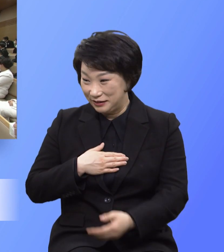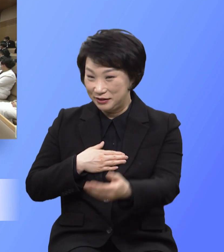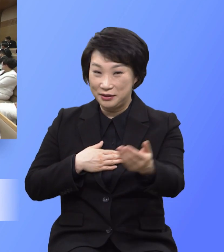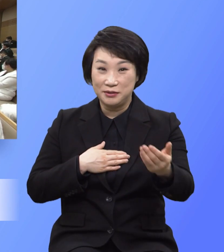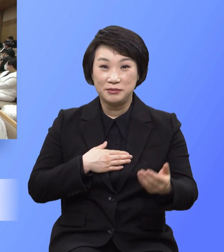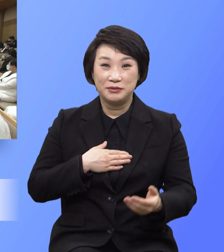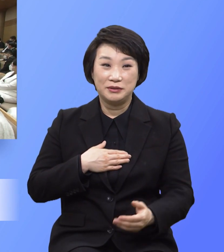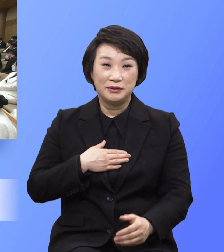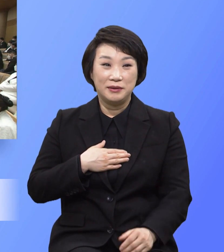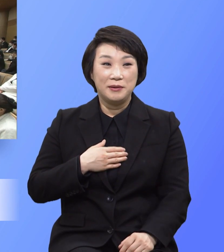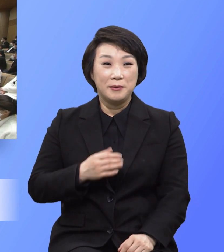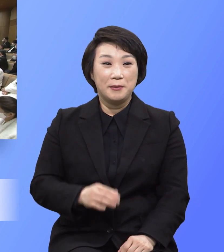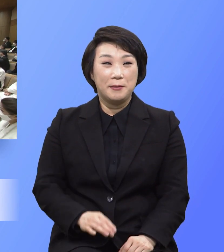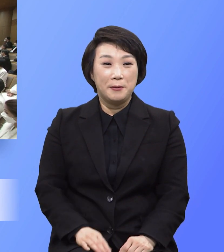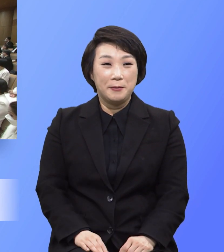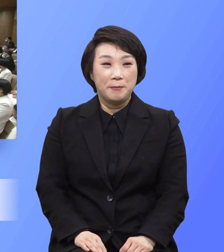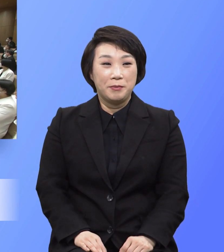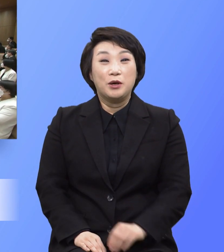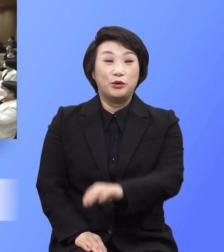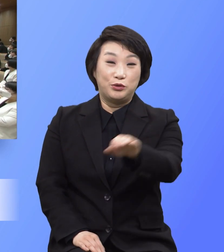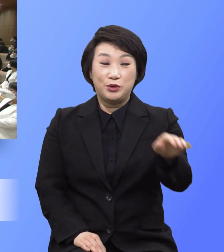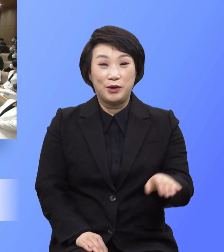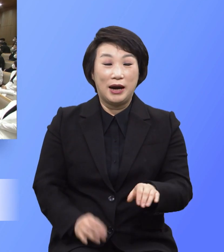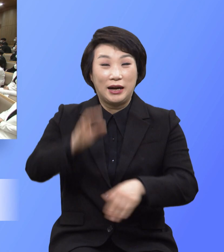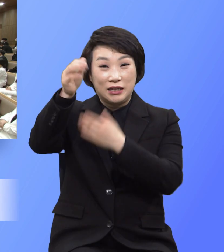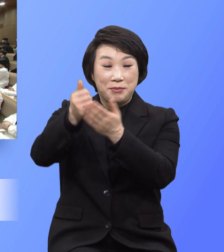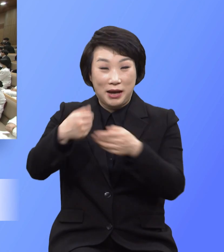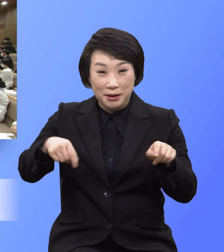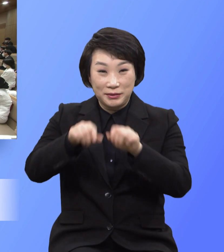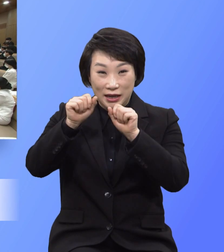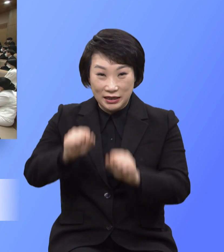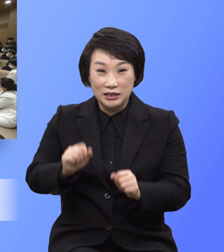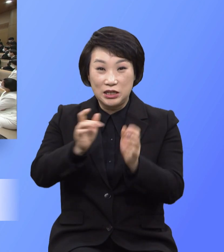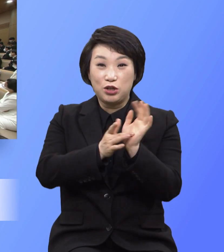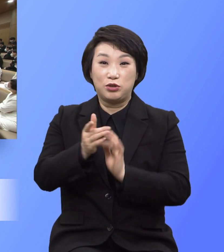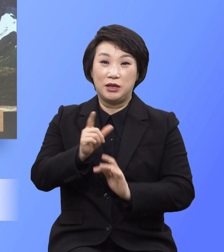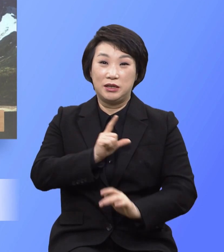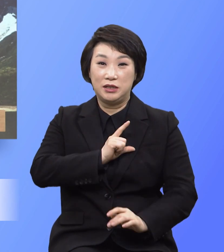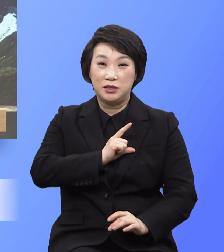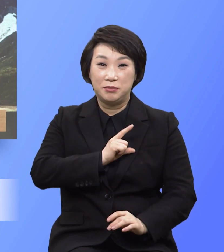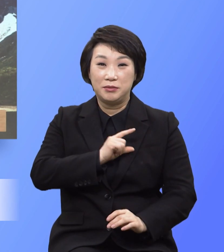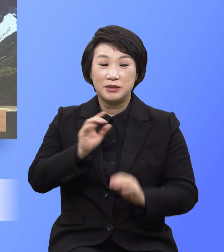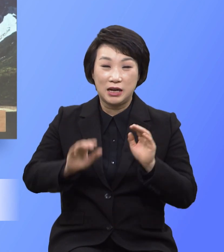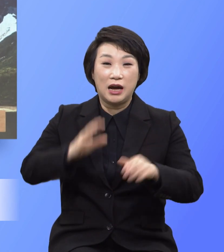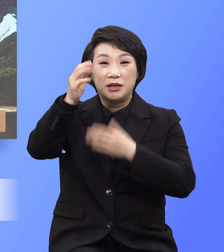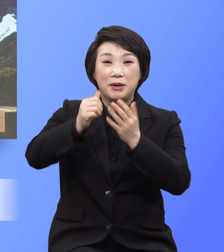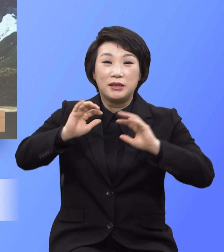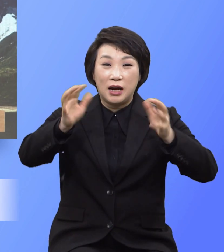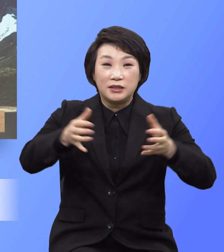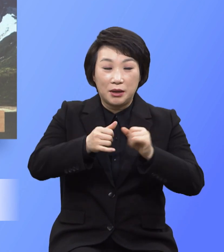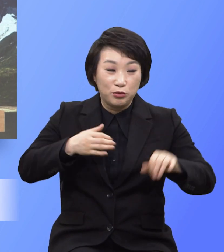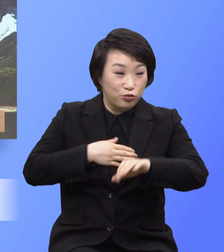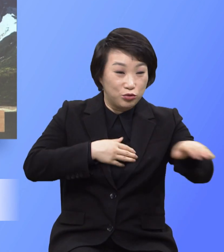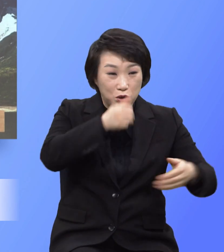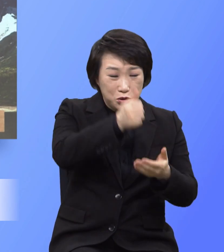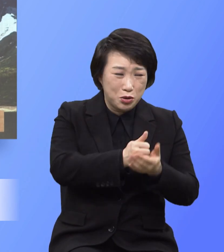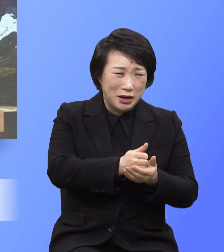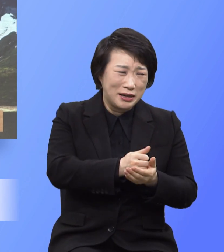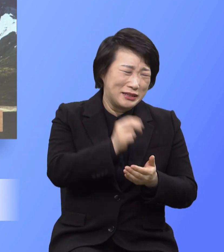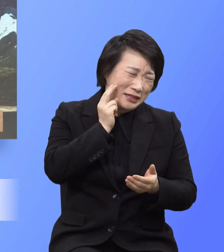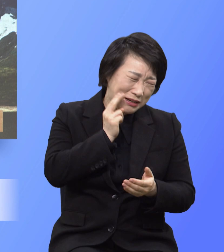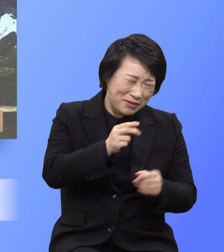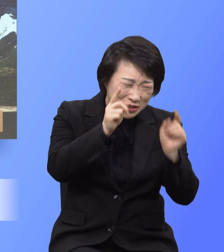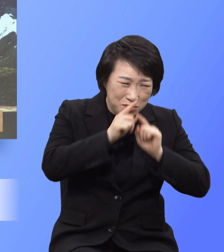되십니까? 그러니까 우리와 함께 계신 예수 이름은 자기 백성을 죄와 참혹한